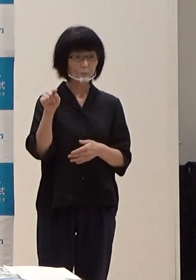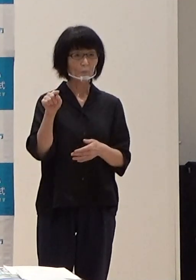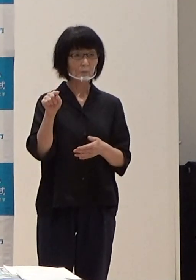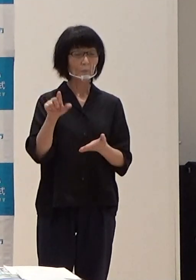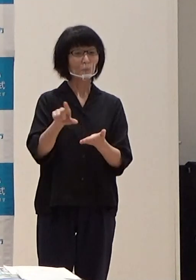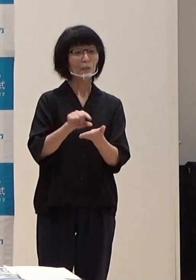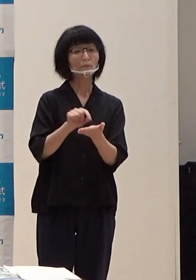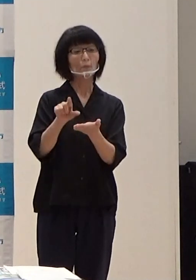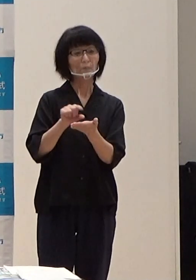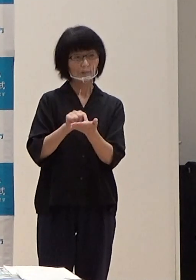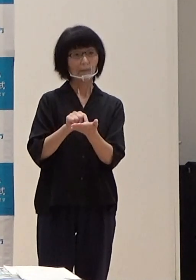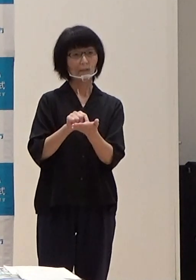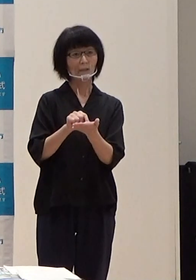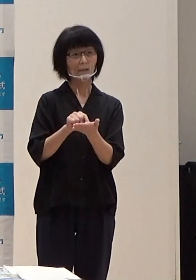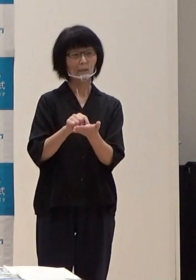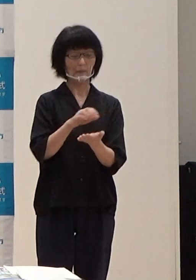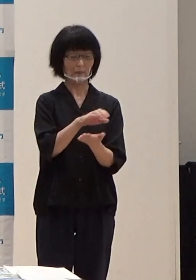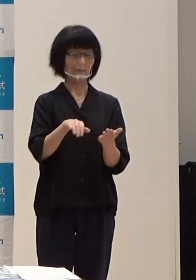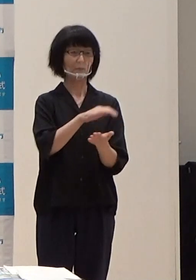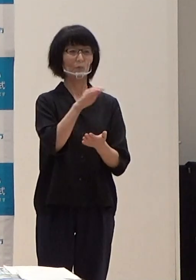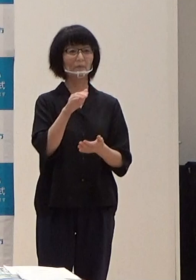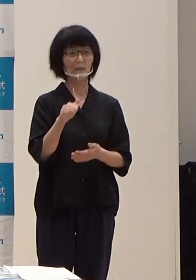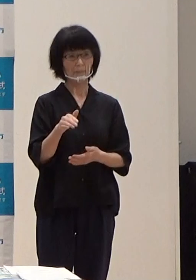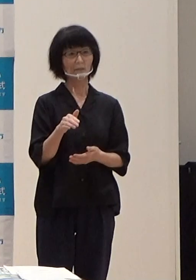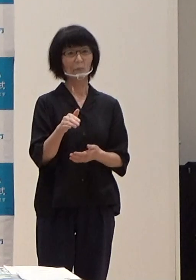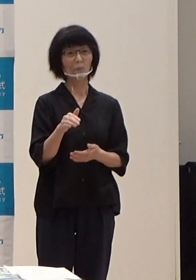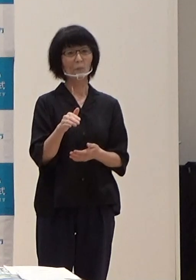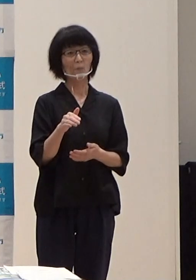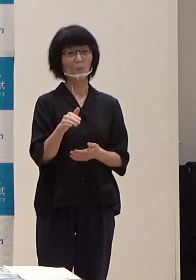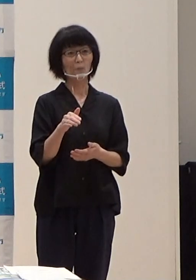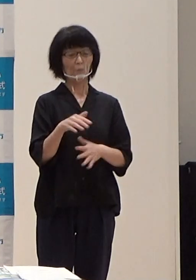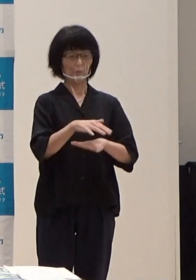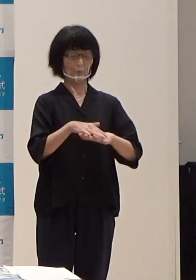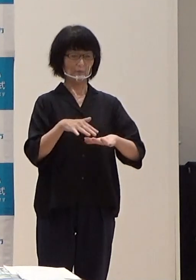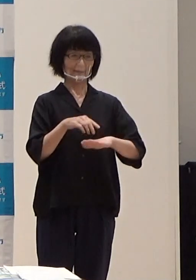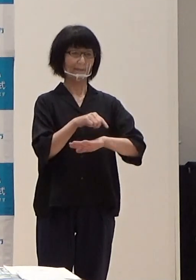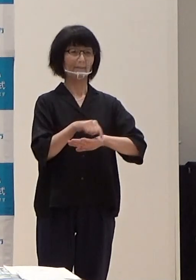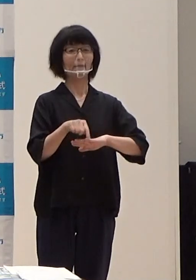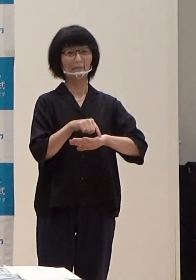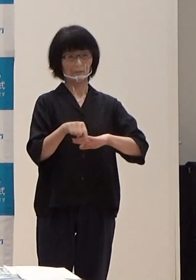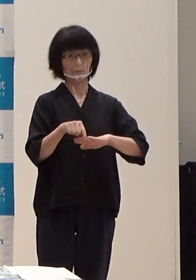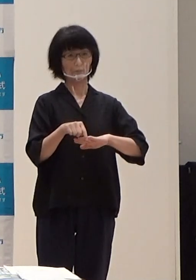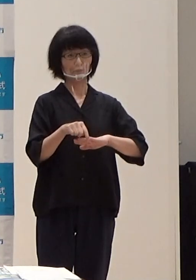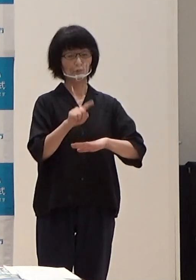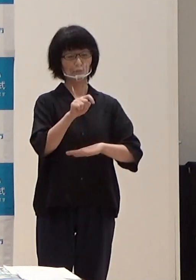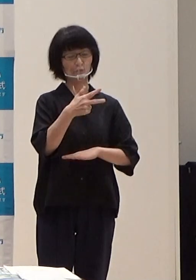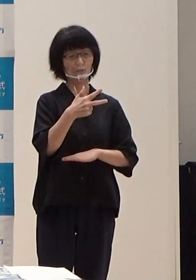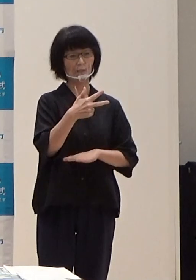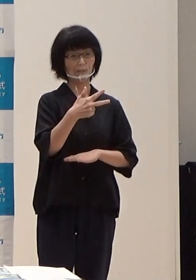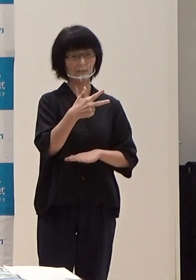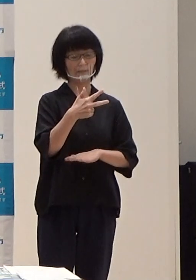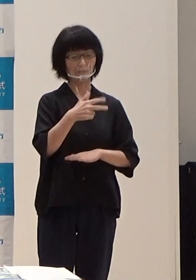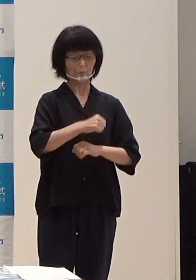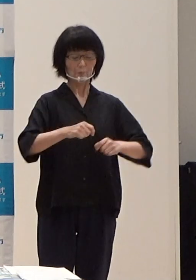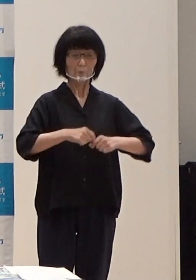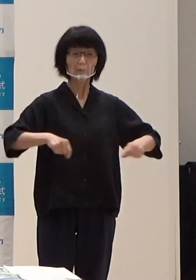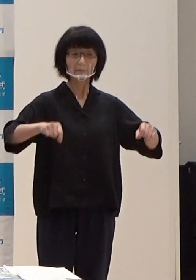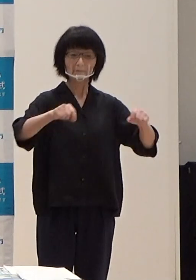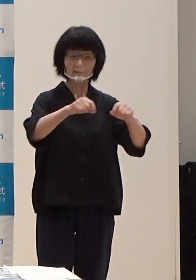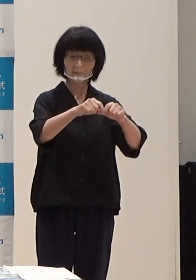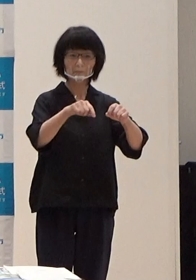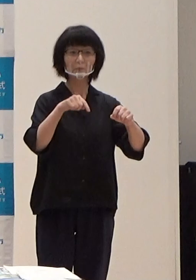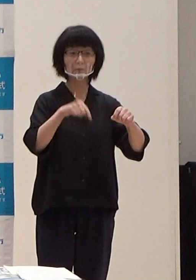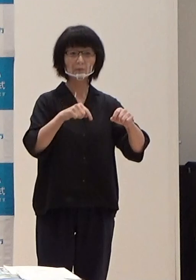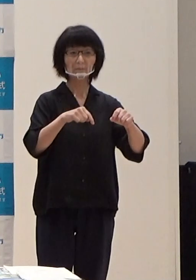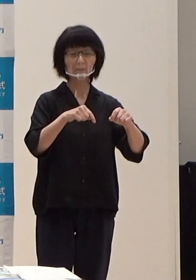ですね、郡山の都市計画が17市町村の都市計画にも